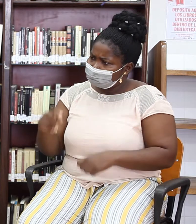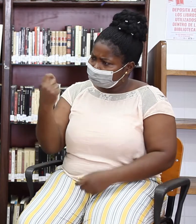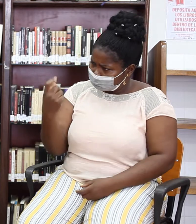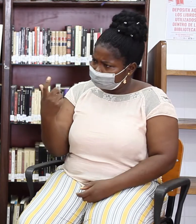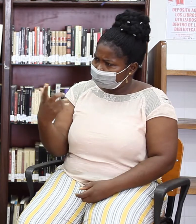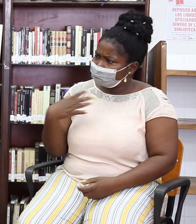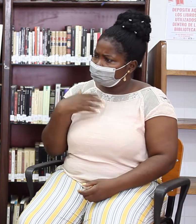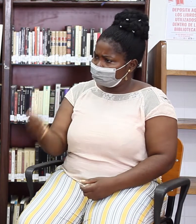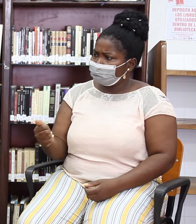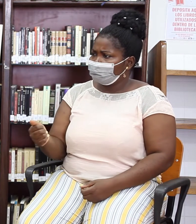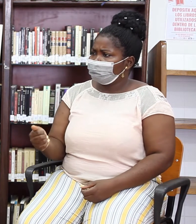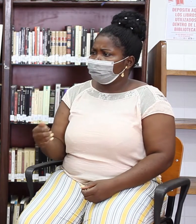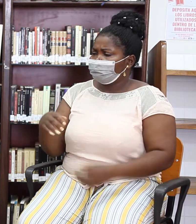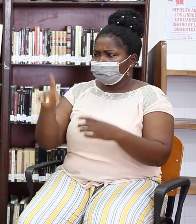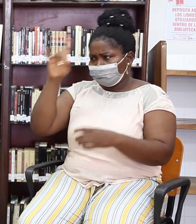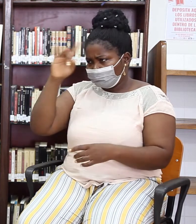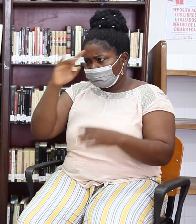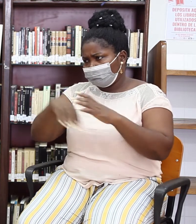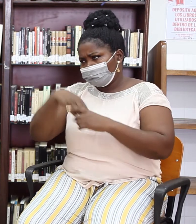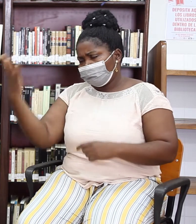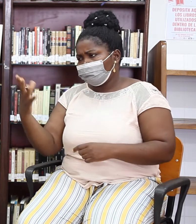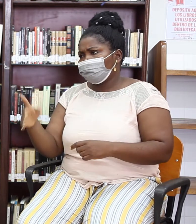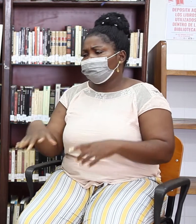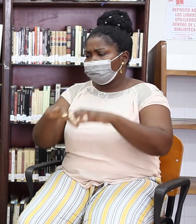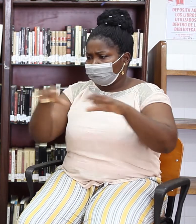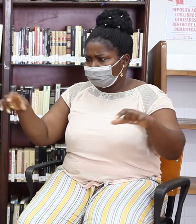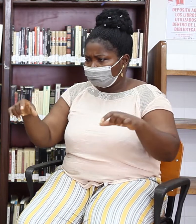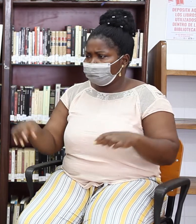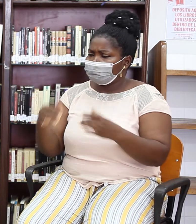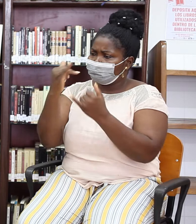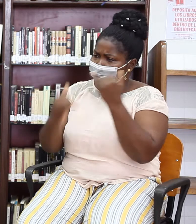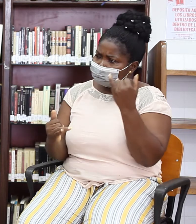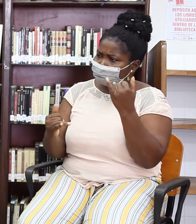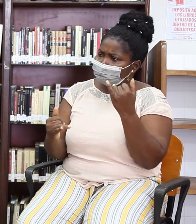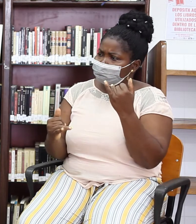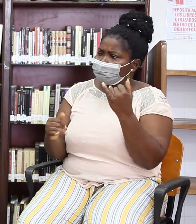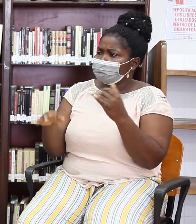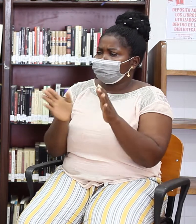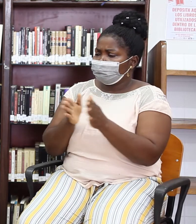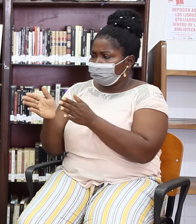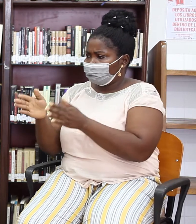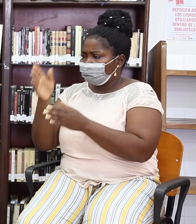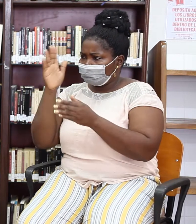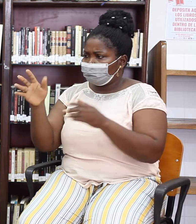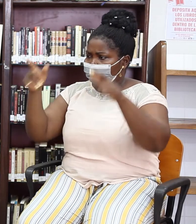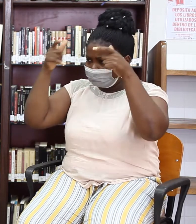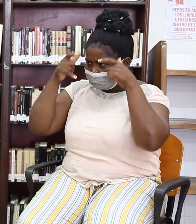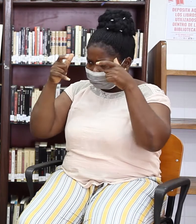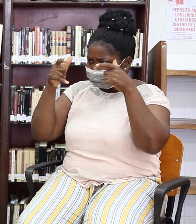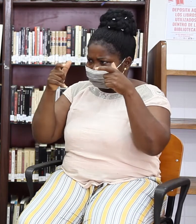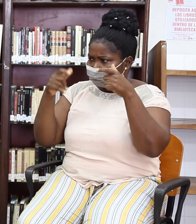que estaba echando un hechizo a los palos. Al final, por orden del rey,